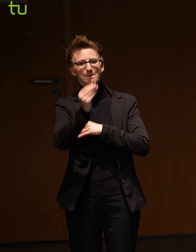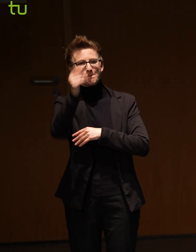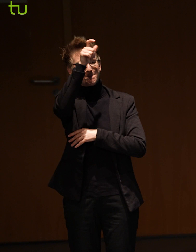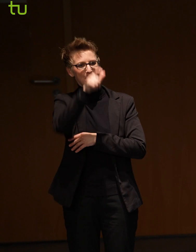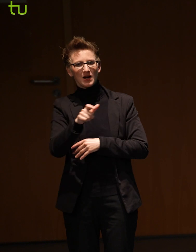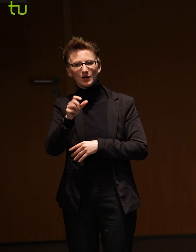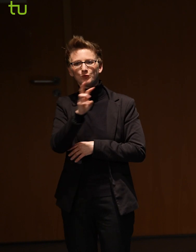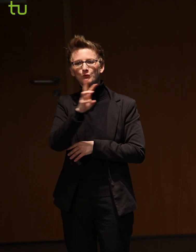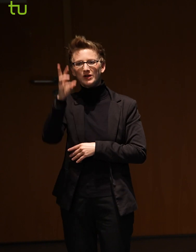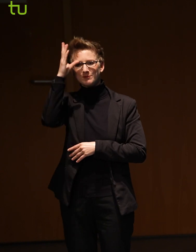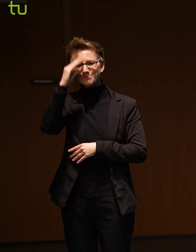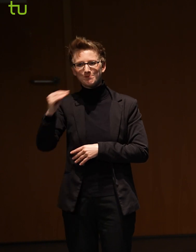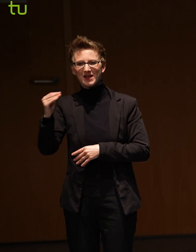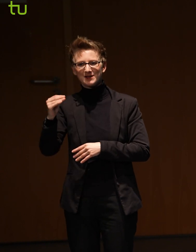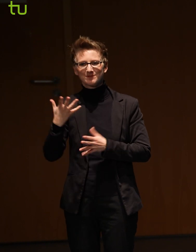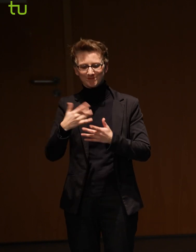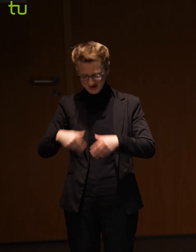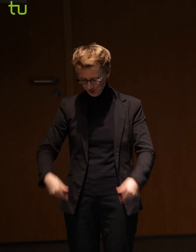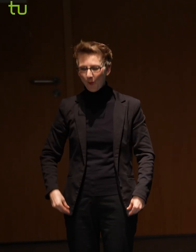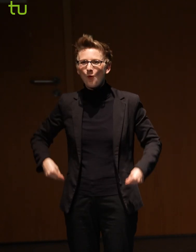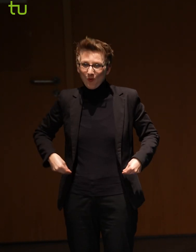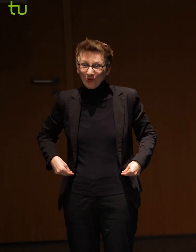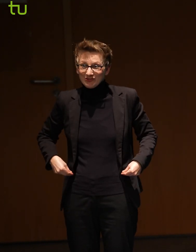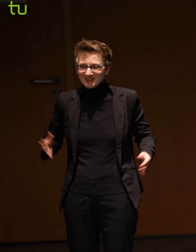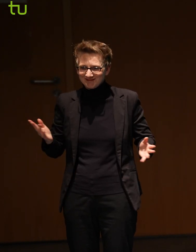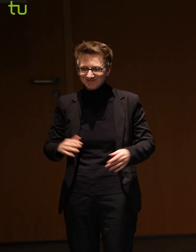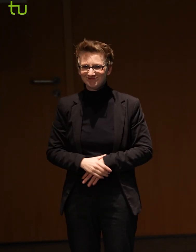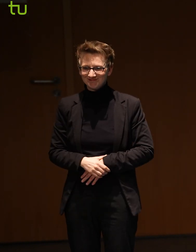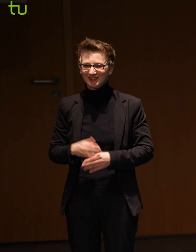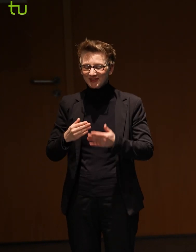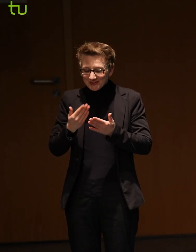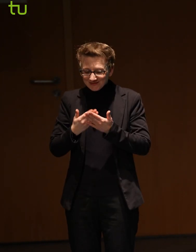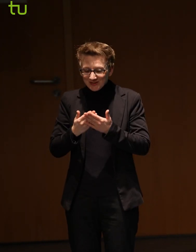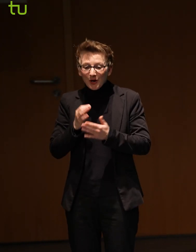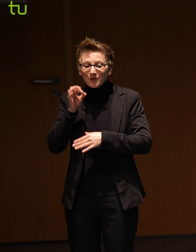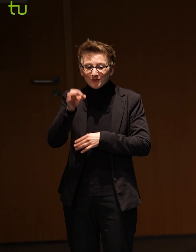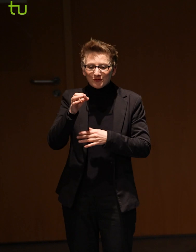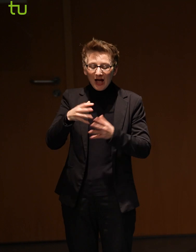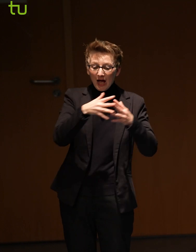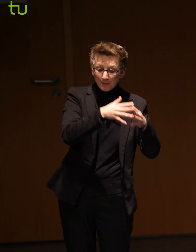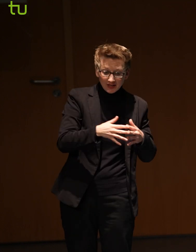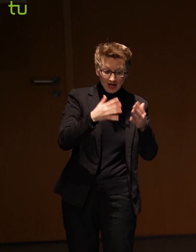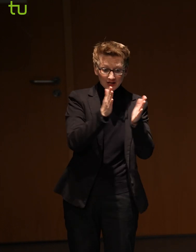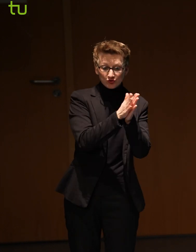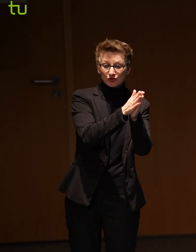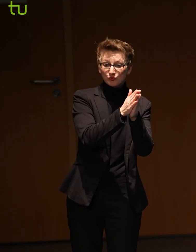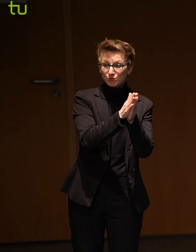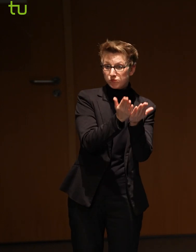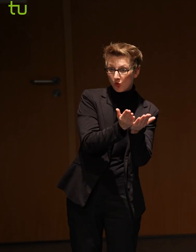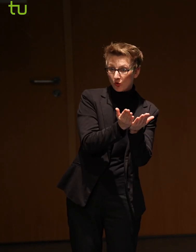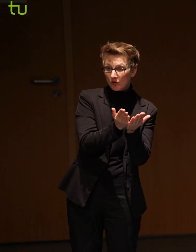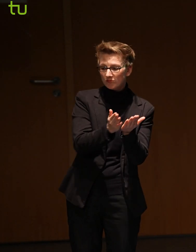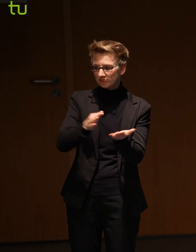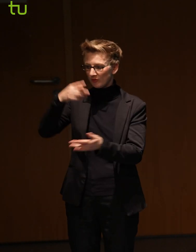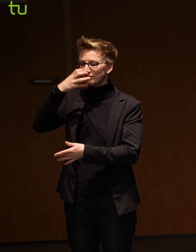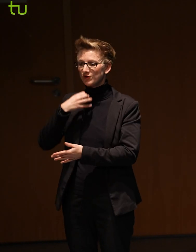Whitman-Porträt mit Hosen für eine deutsche Übersetzung eines amerikanischen Buches, also ein transatlantisches Projekt,